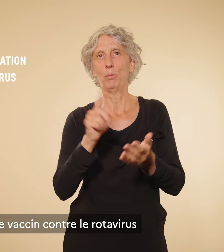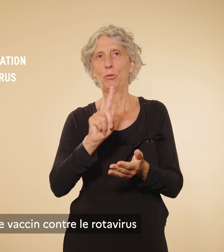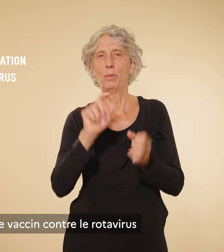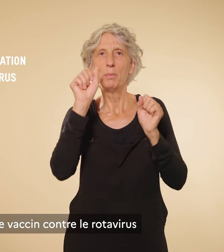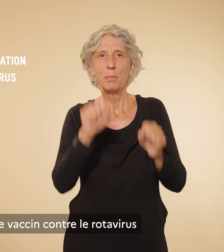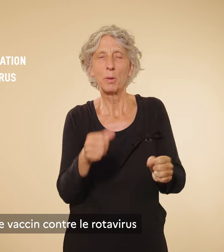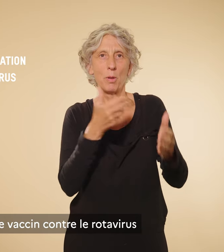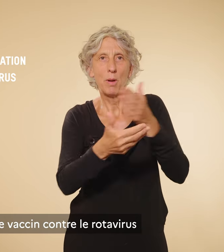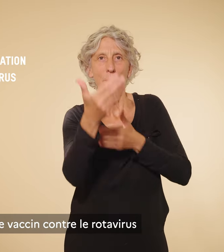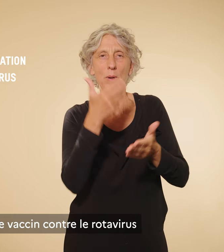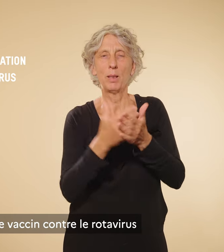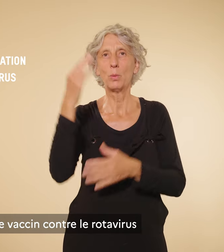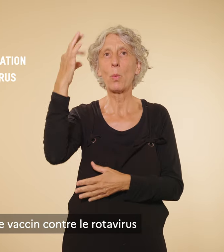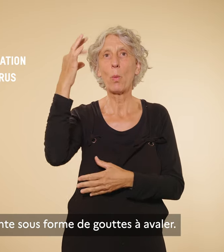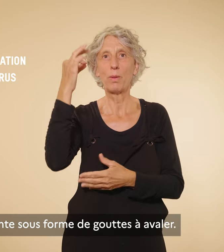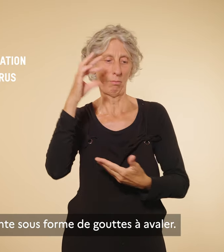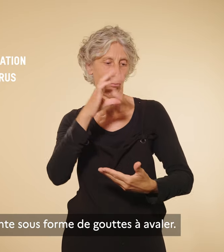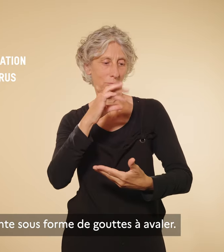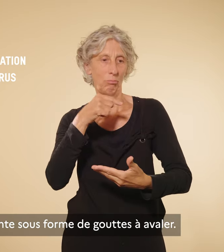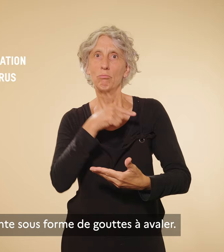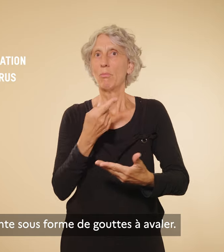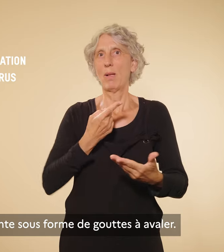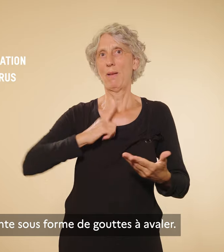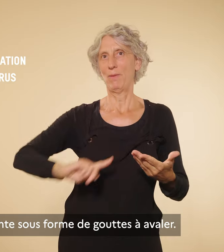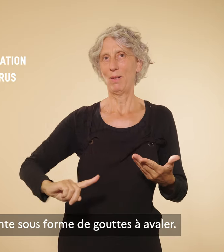Le vaccin contre le rotavirus se présente sous forme de gouttes à avaler.